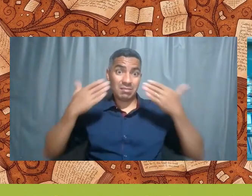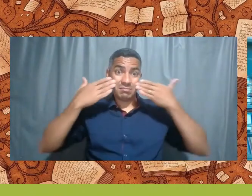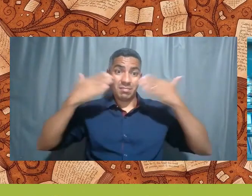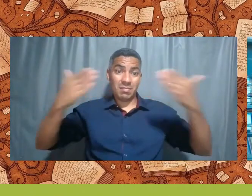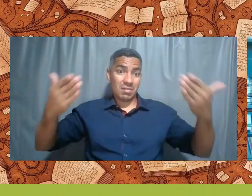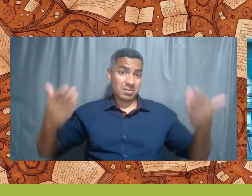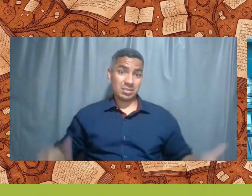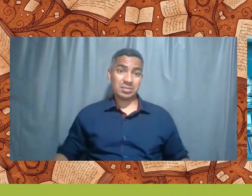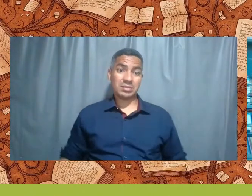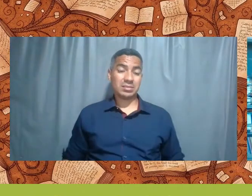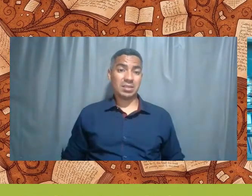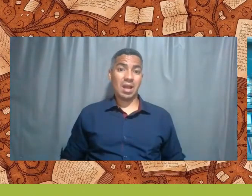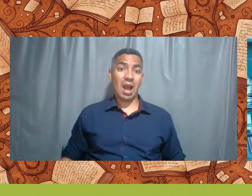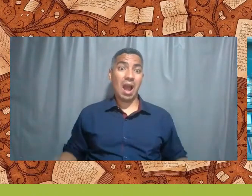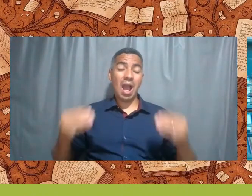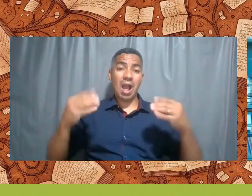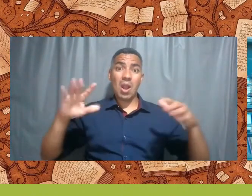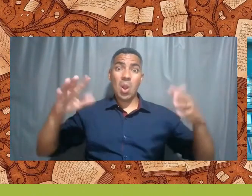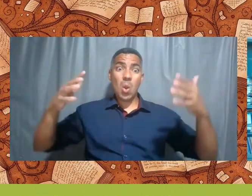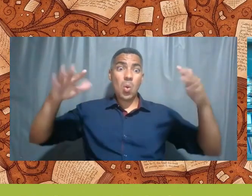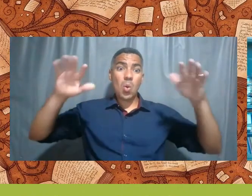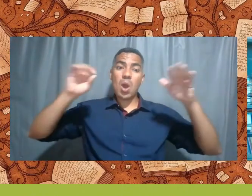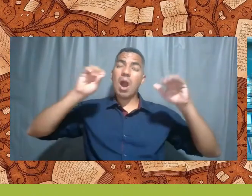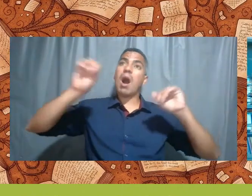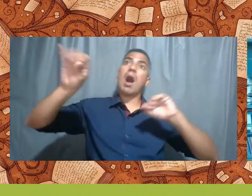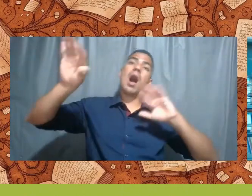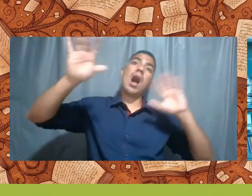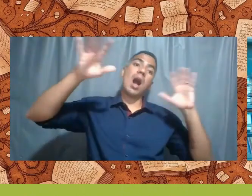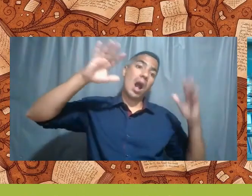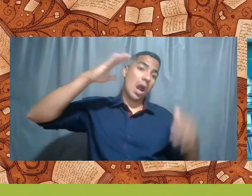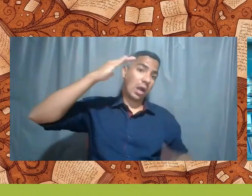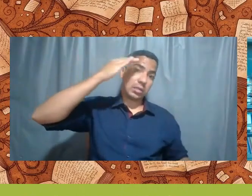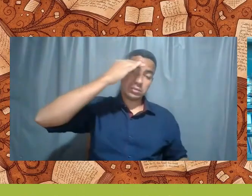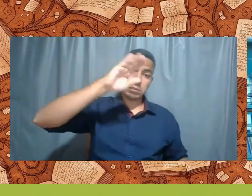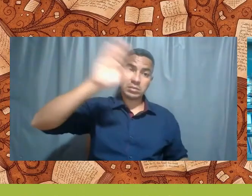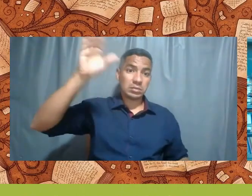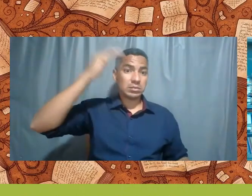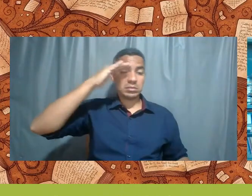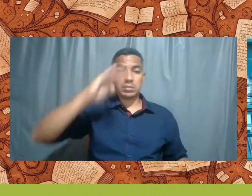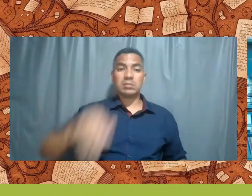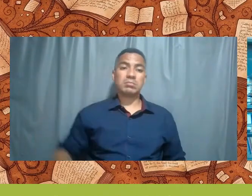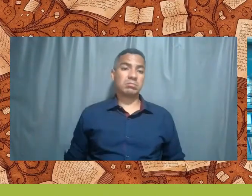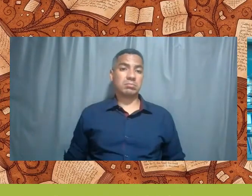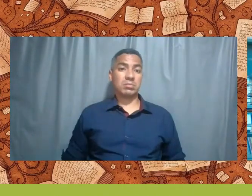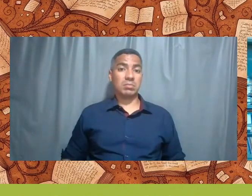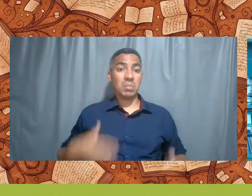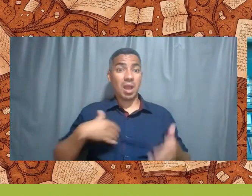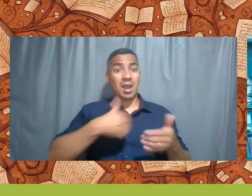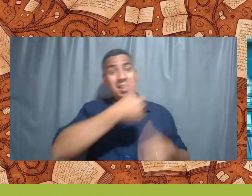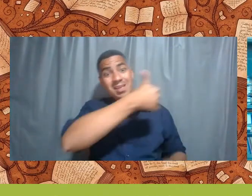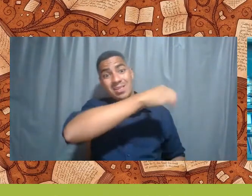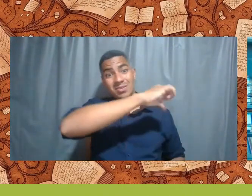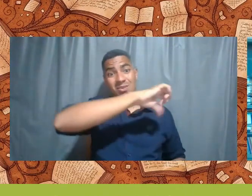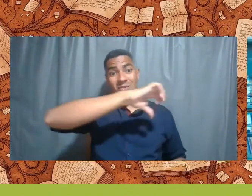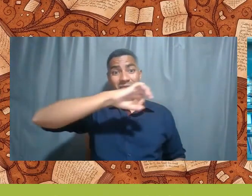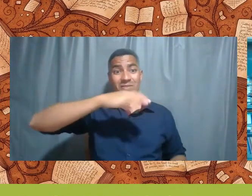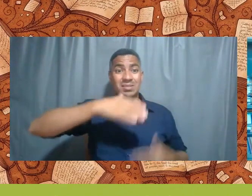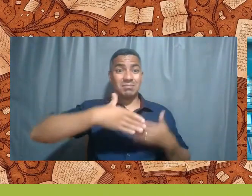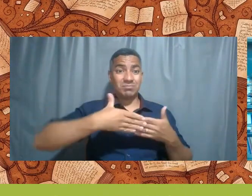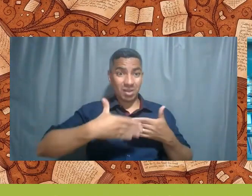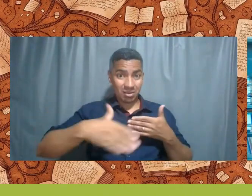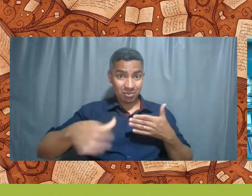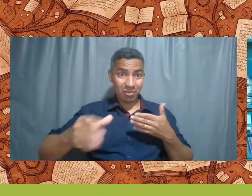dessa perspectiva, né, que o século XIX, além disso, né, vai criar, né, algumas